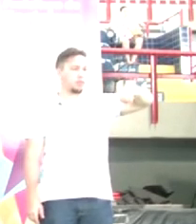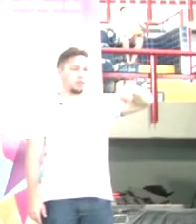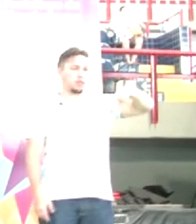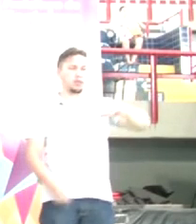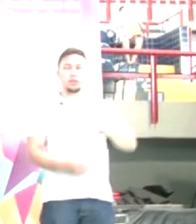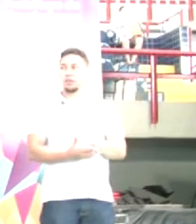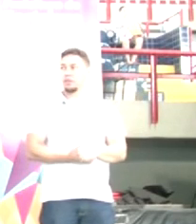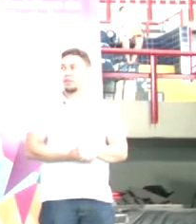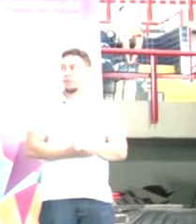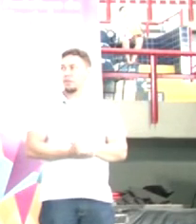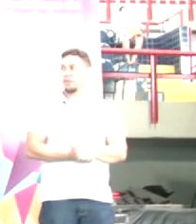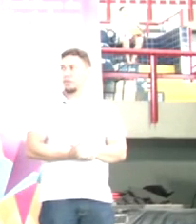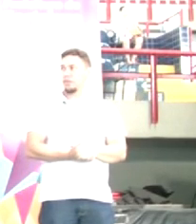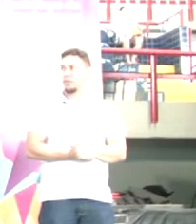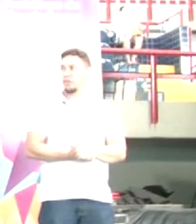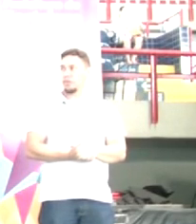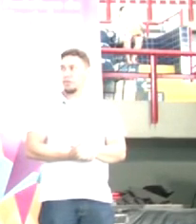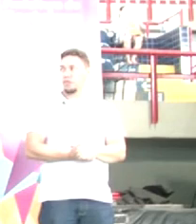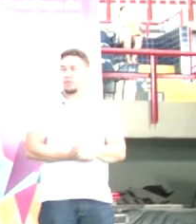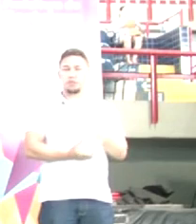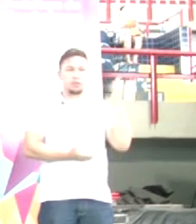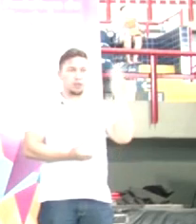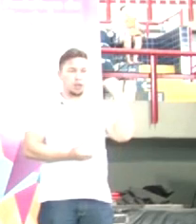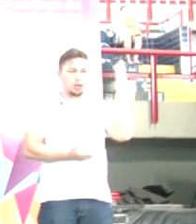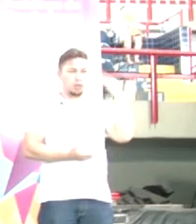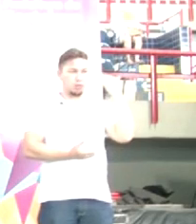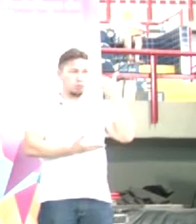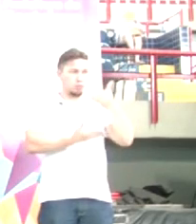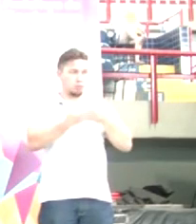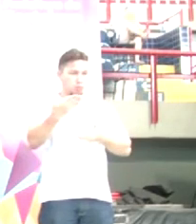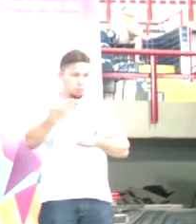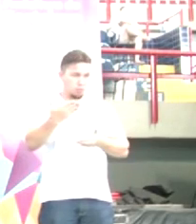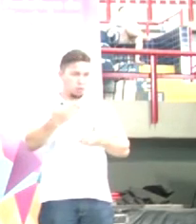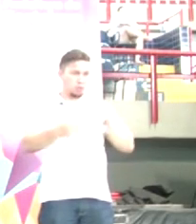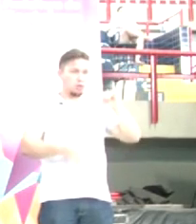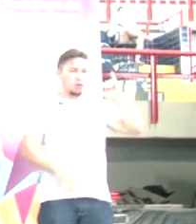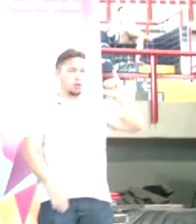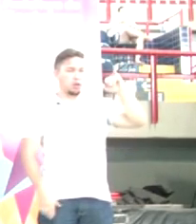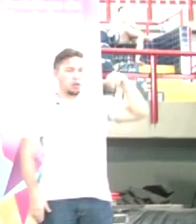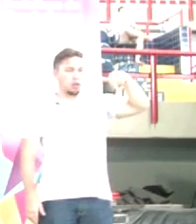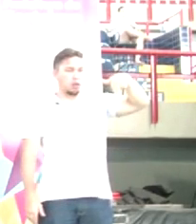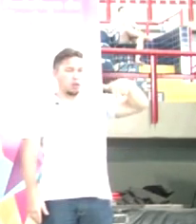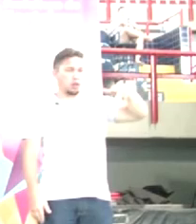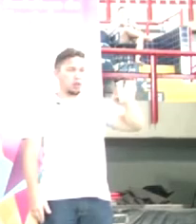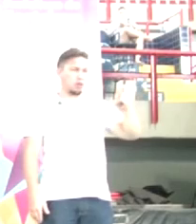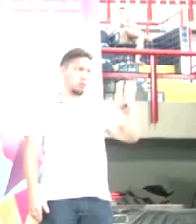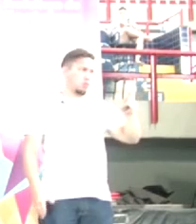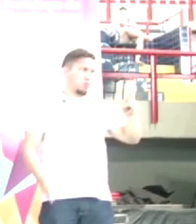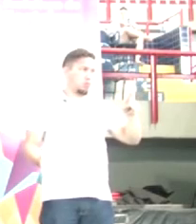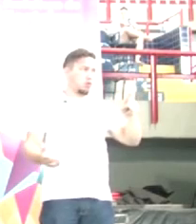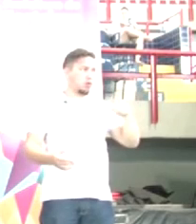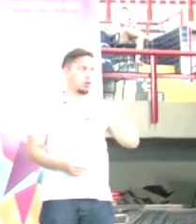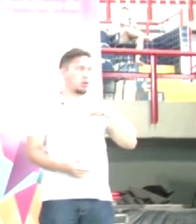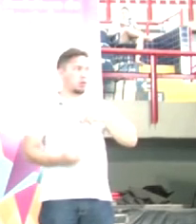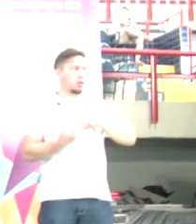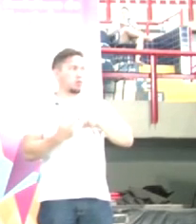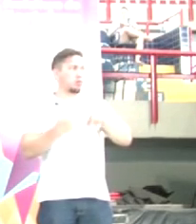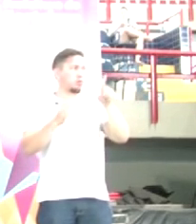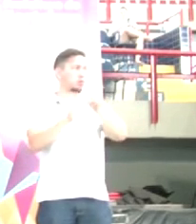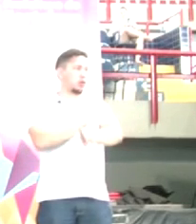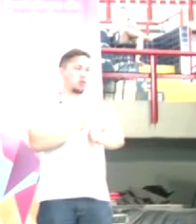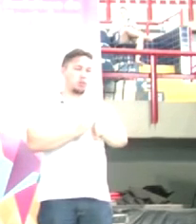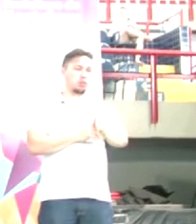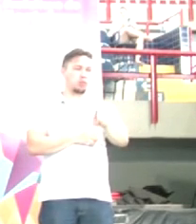Bebês, na última prova que o INEP ele fez, de 15 questões